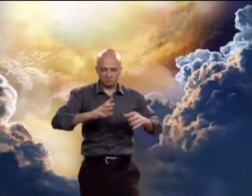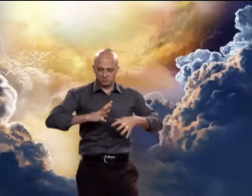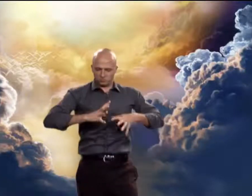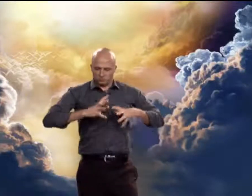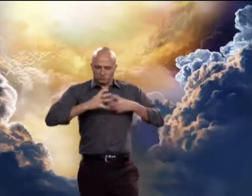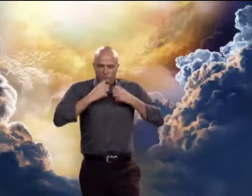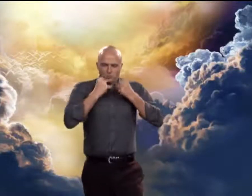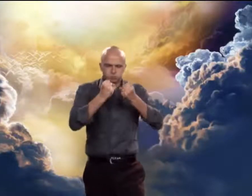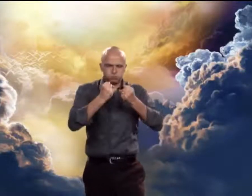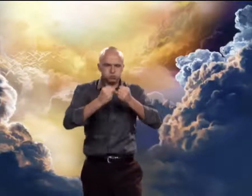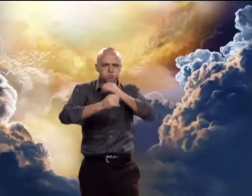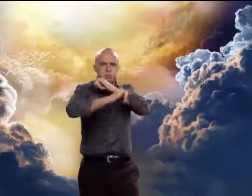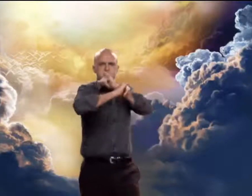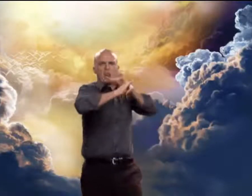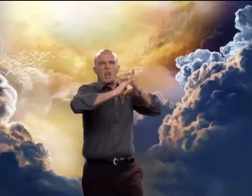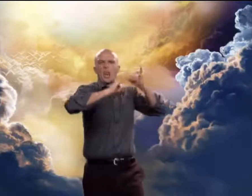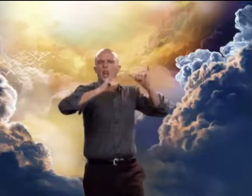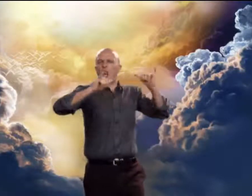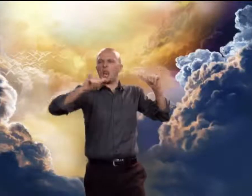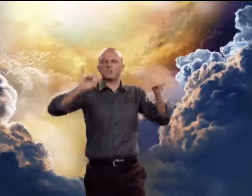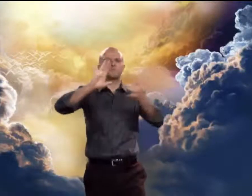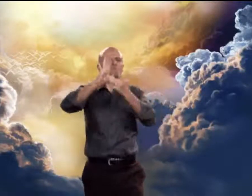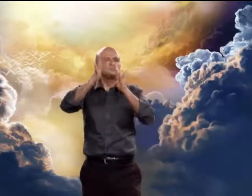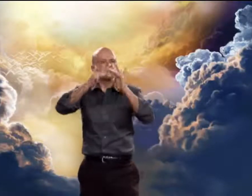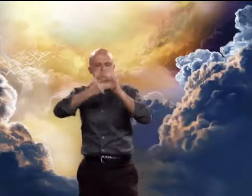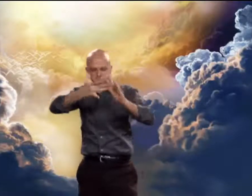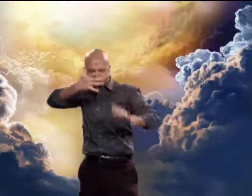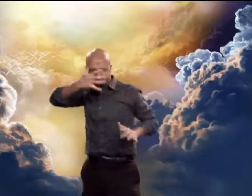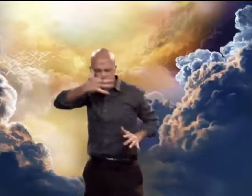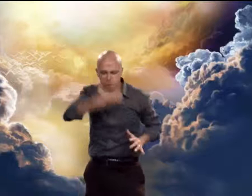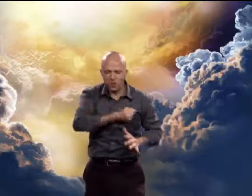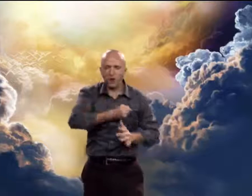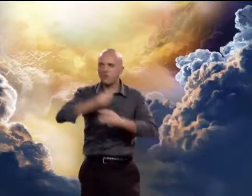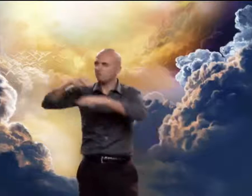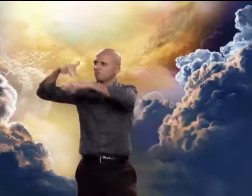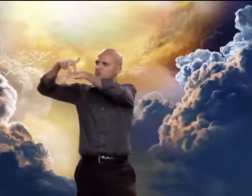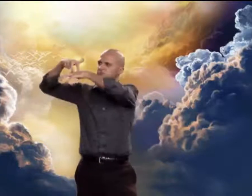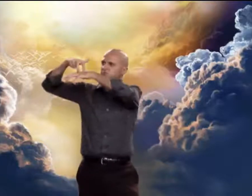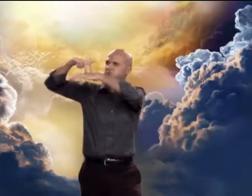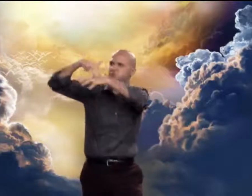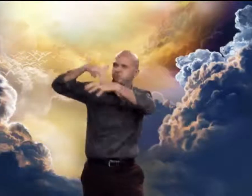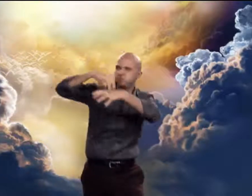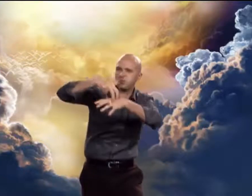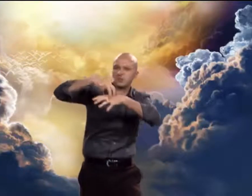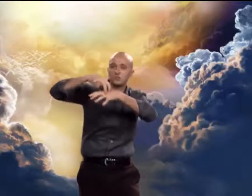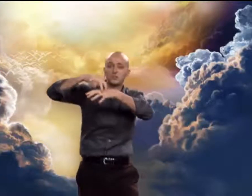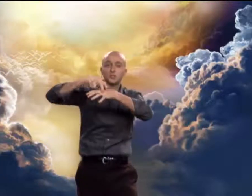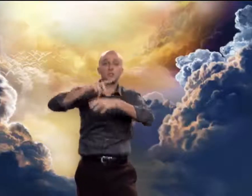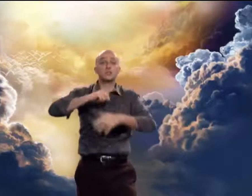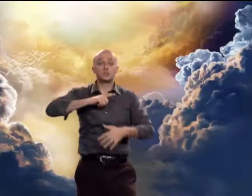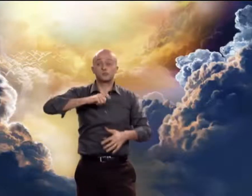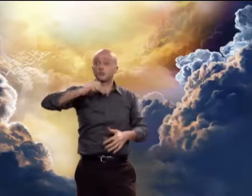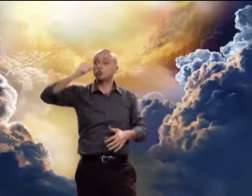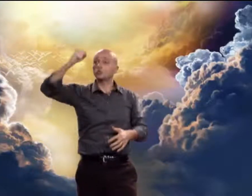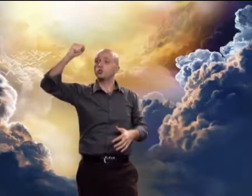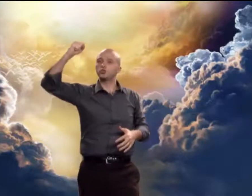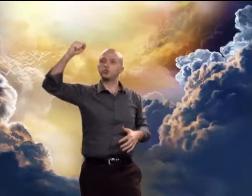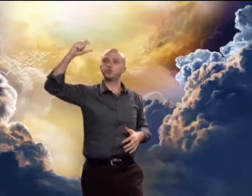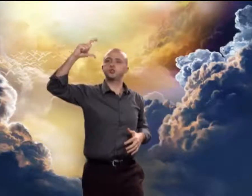houve um grande terremoto. O sol ficou escuro, como tecido de crina negra. Toda a lua tornou-se vermelha